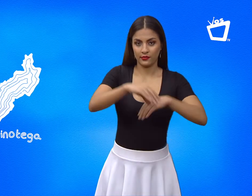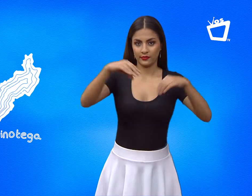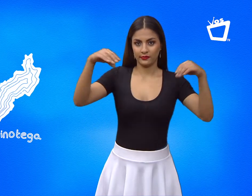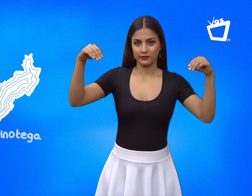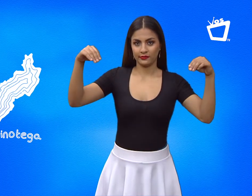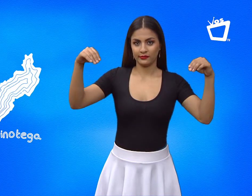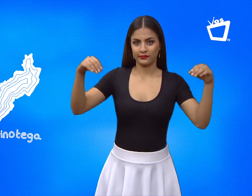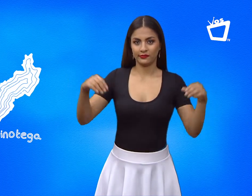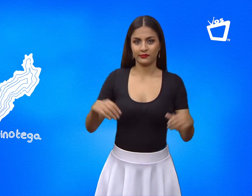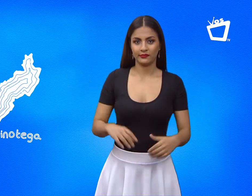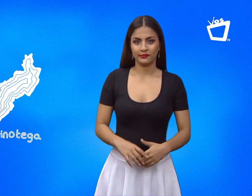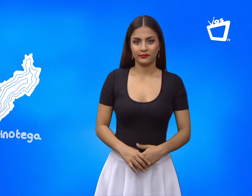Jinotega.